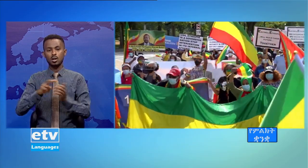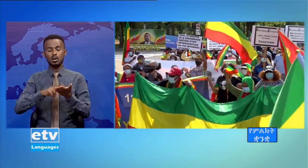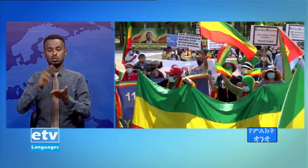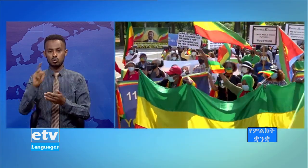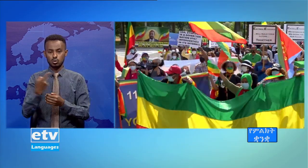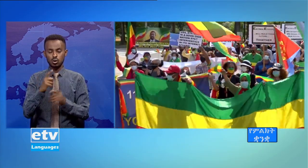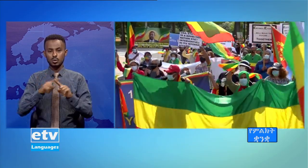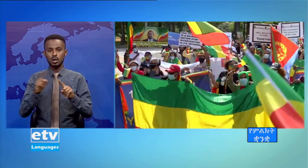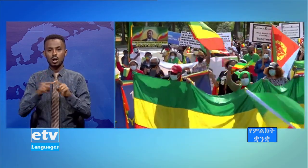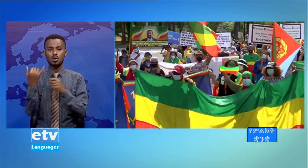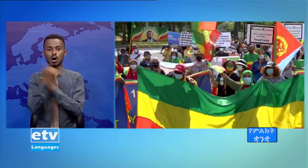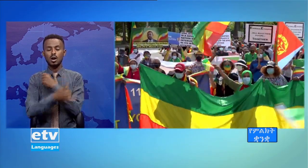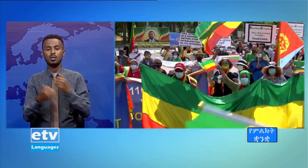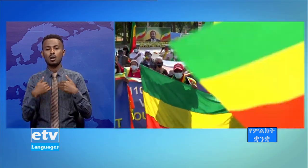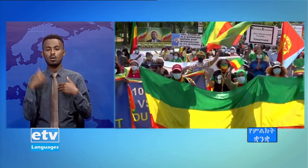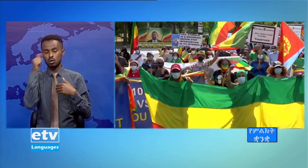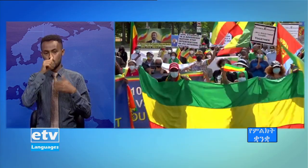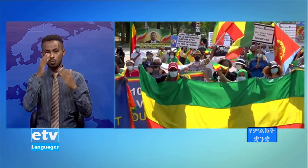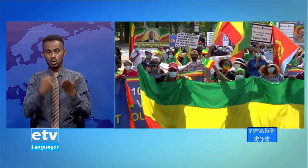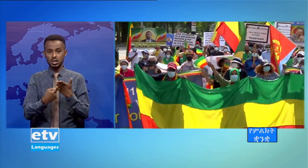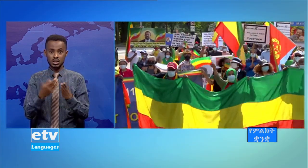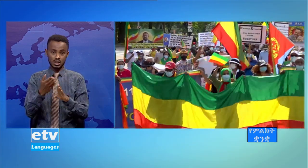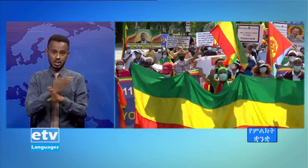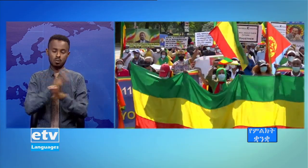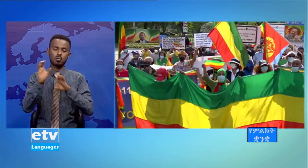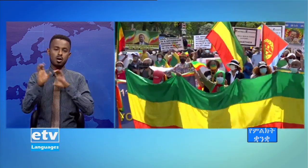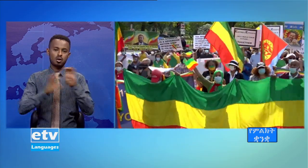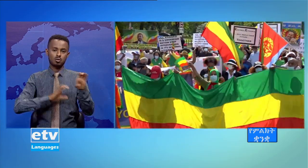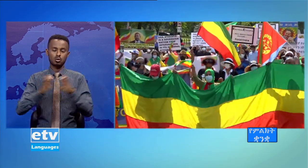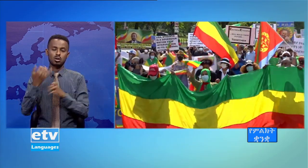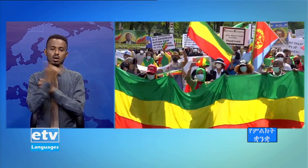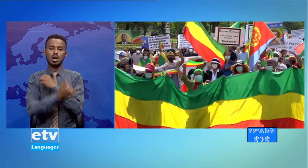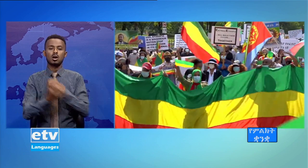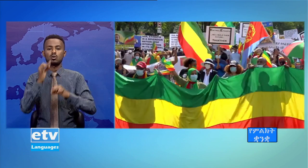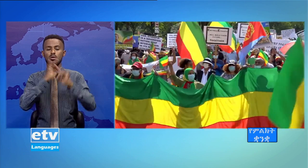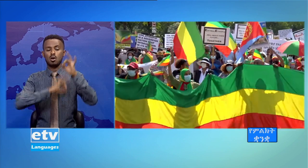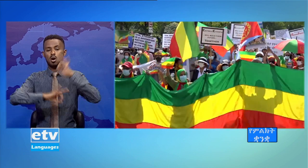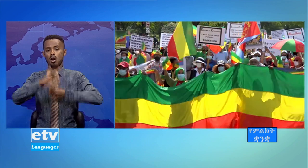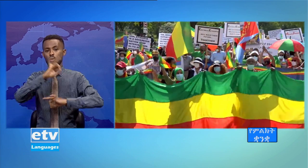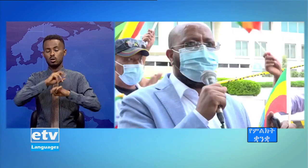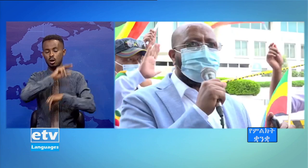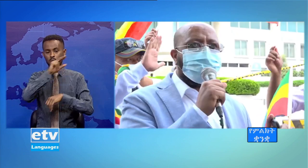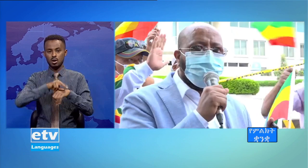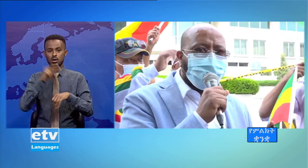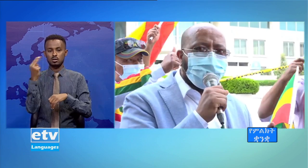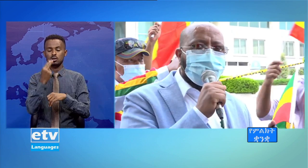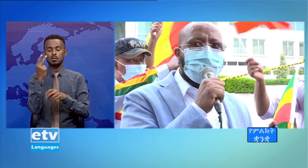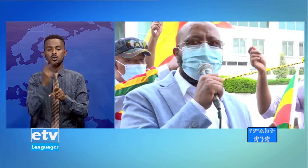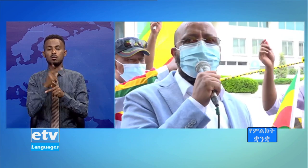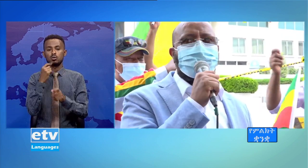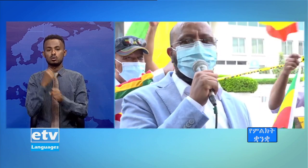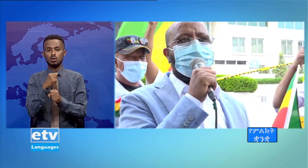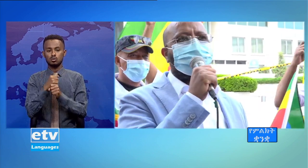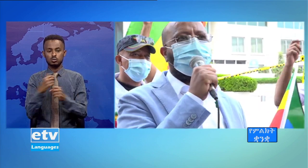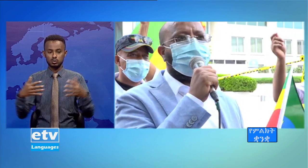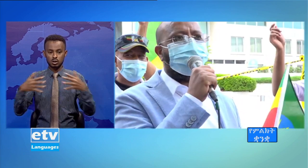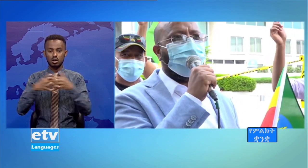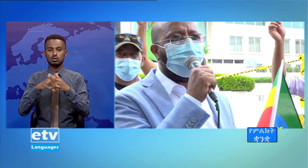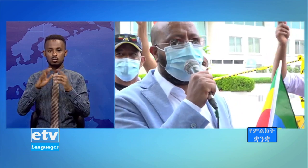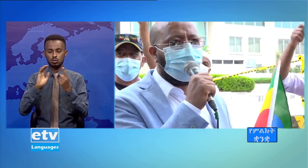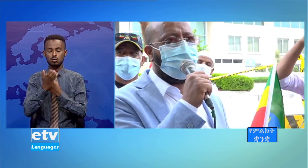ሲሆን በተለያዩ ሀገራት ያሉ ኢትዮጵያውያን ከዚህ ቀደም የሚያደርጉትን የሀገሪቱን ሉዓላዊነትና ብሔራዊ ጥቅም የሚያስጠብቁ ስራዎች በተቀናጀ